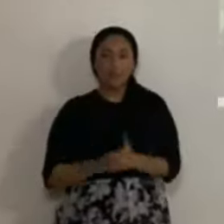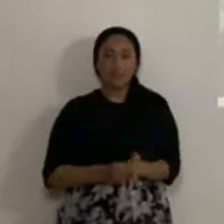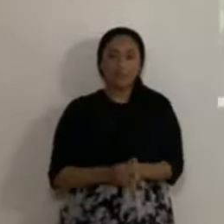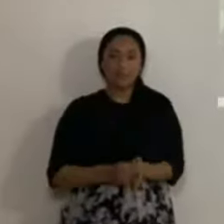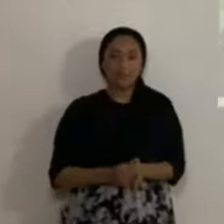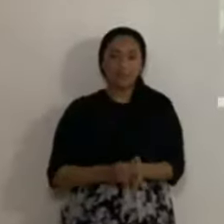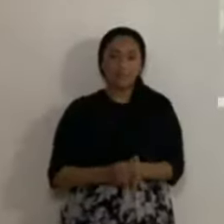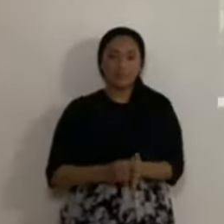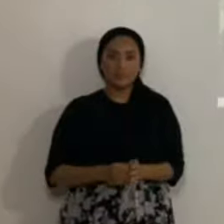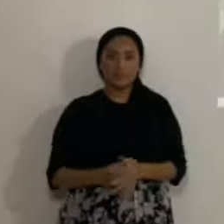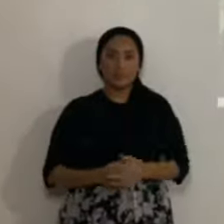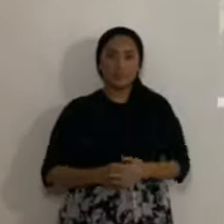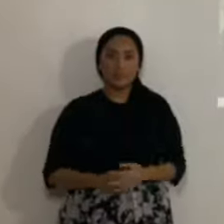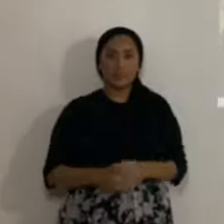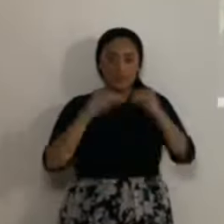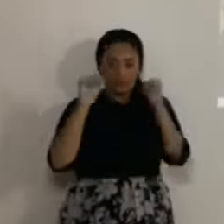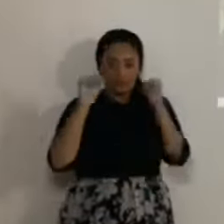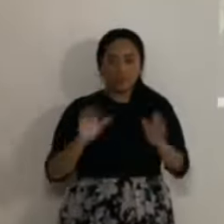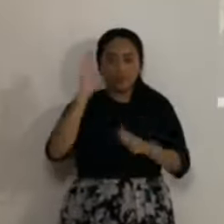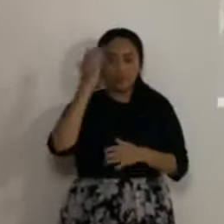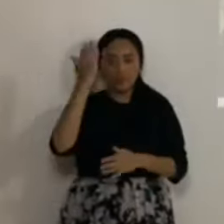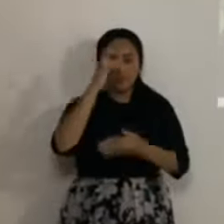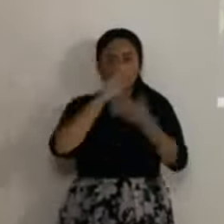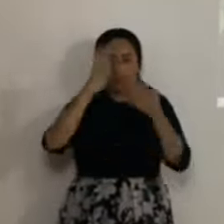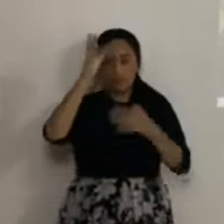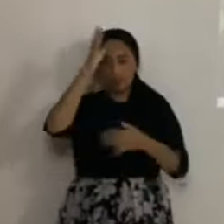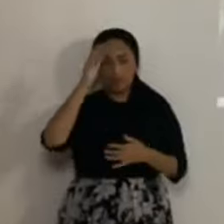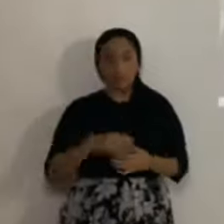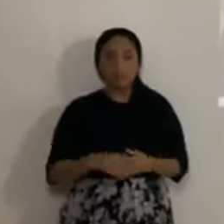altar, bendito es el abacadús.